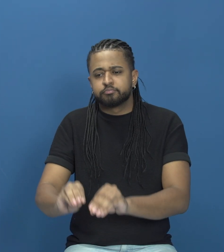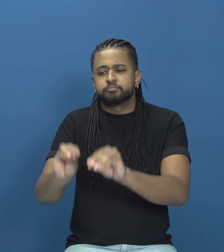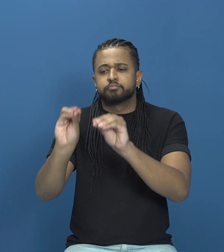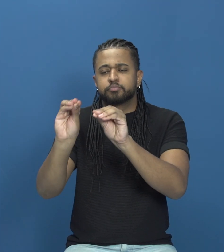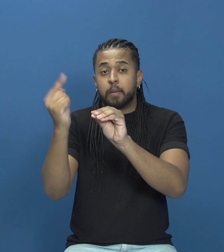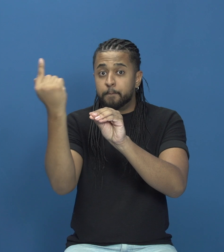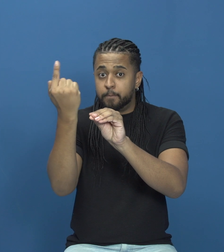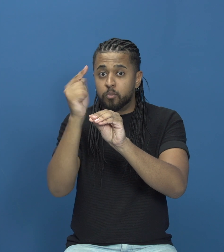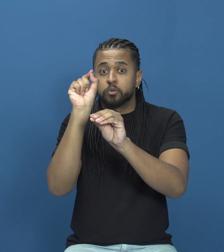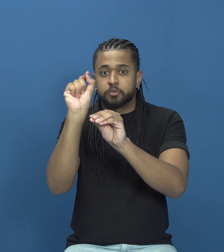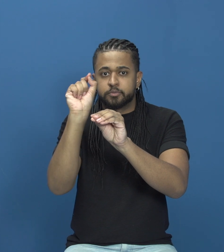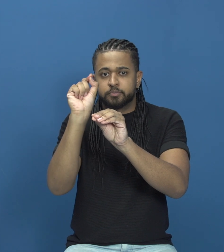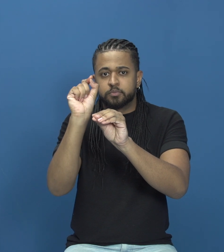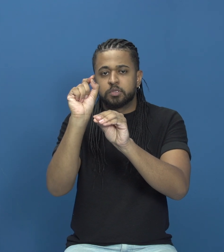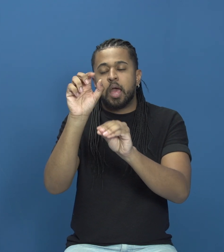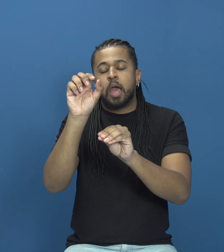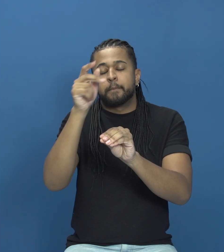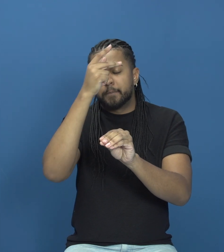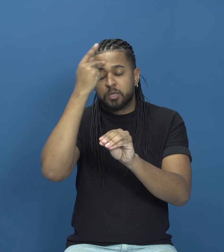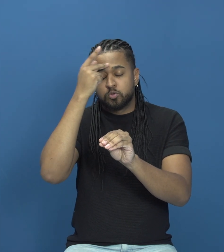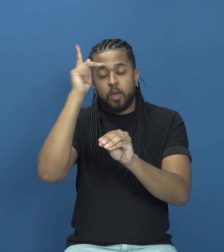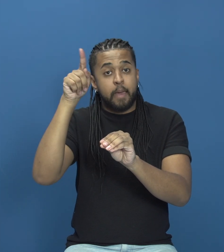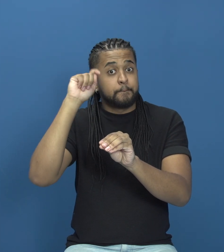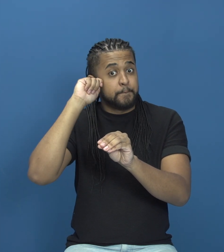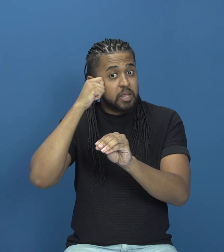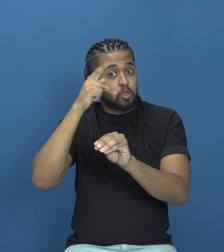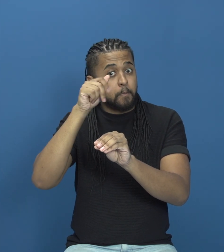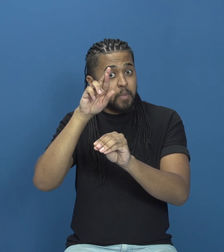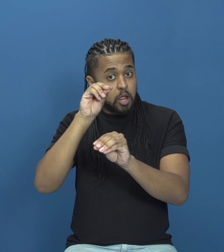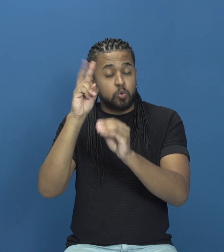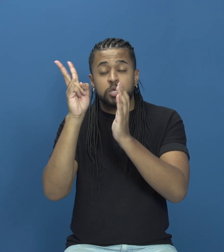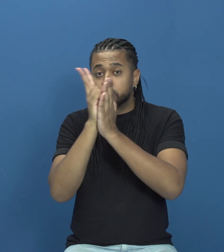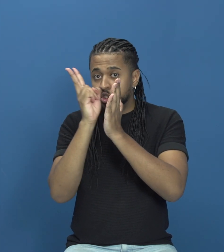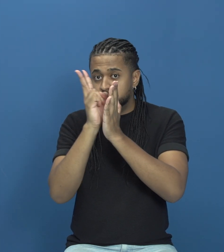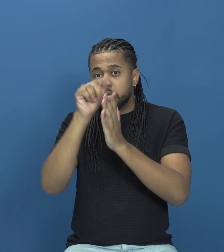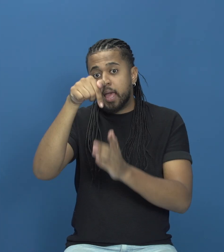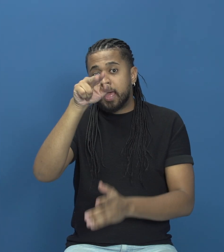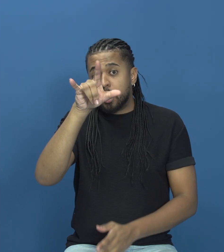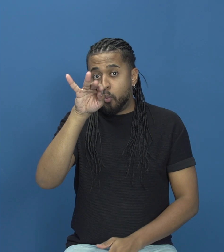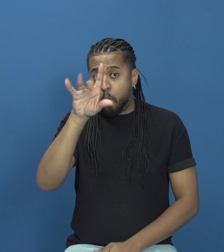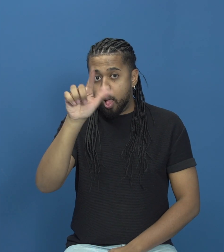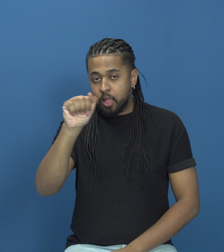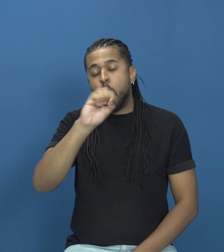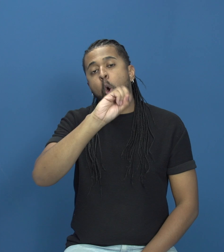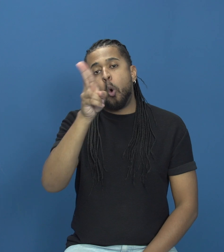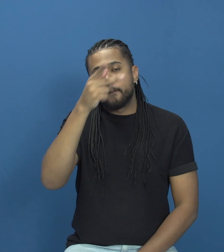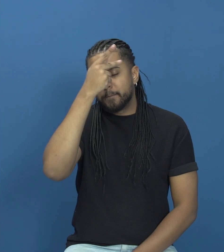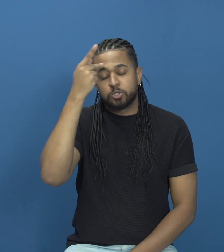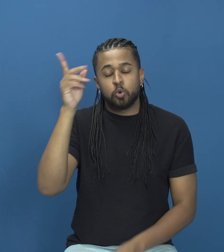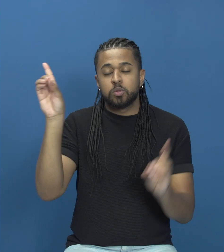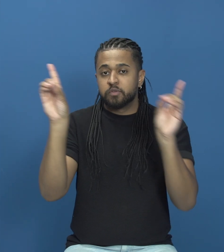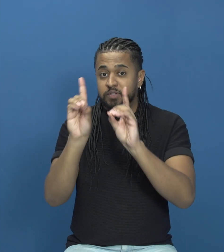destinadas, primeiramente, a autos declarados pretos, pardos, indígenas e quilombolas, ou a pessoas